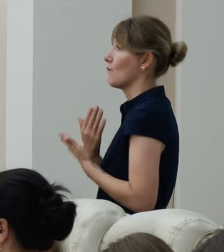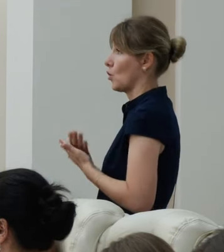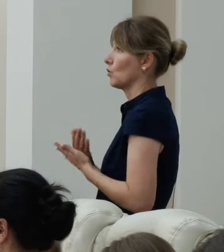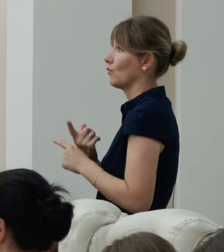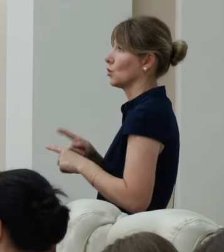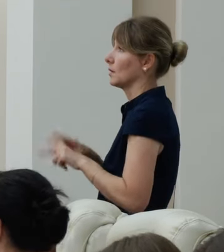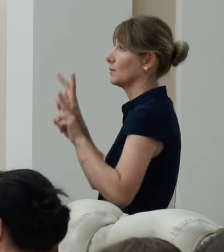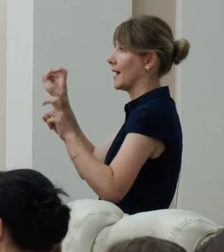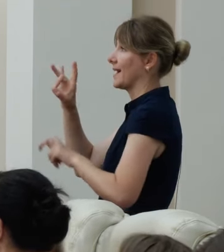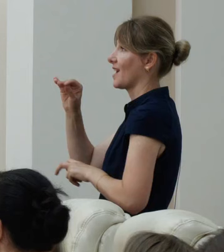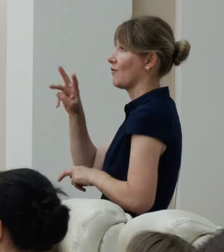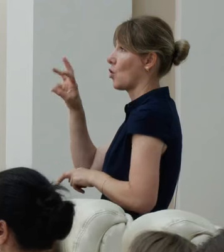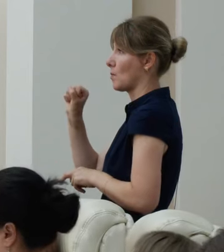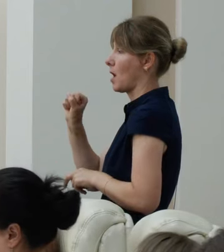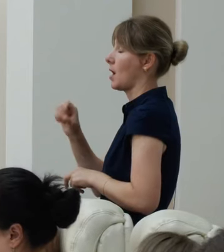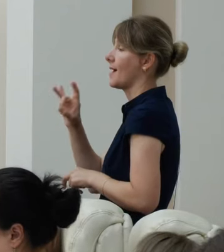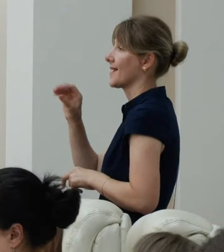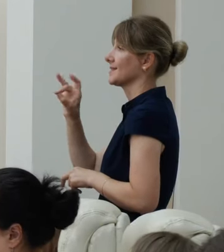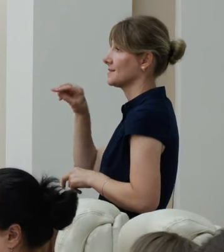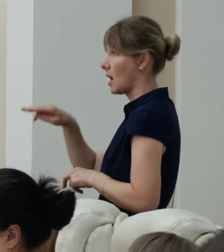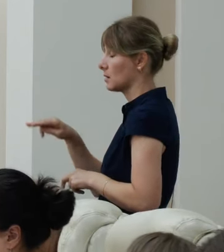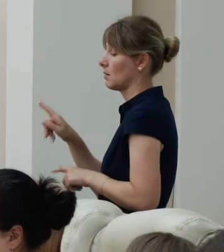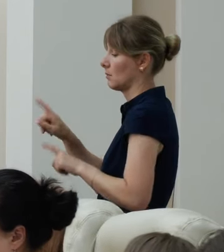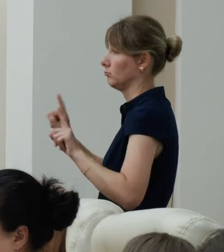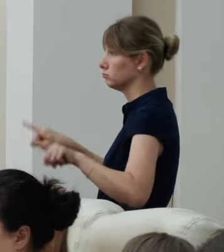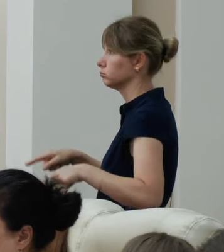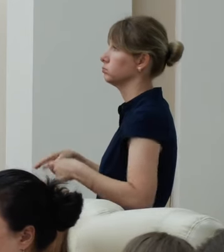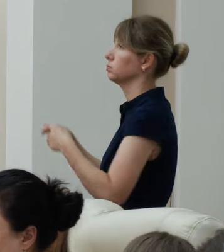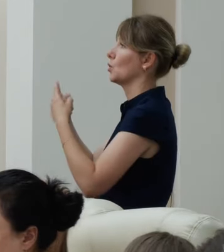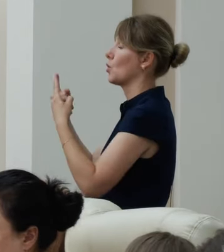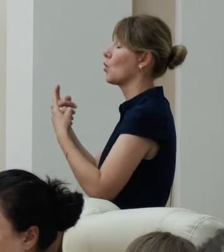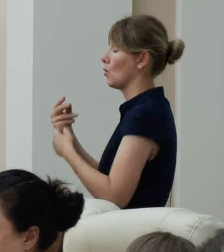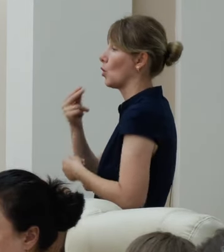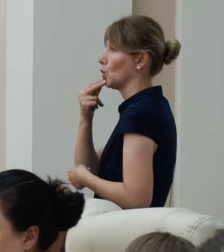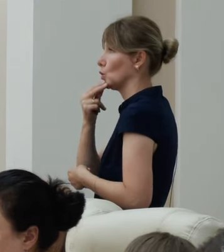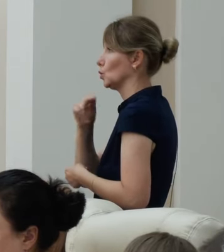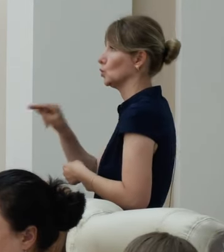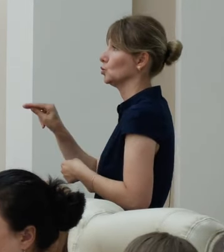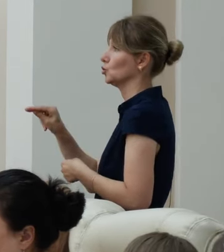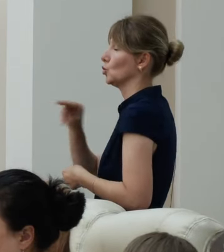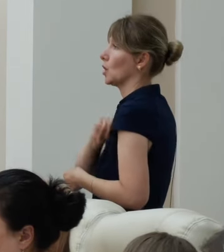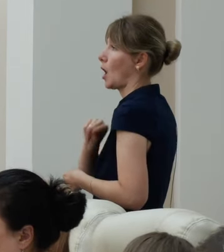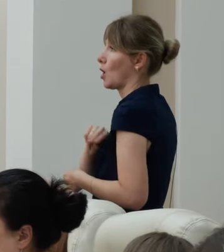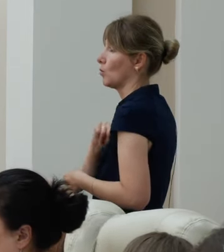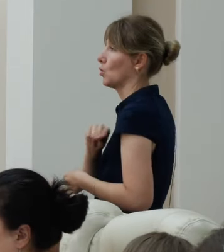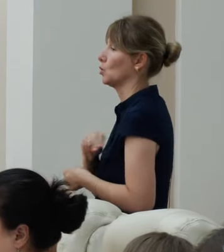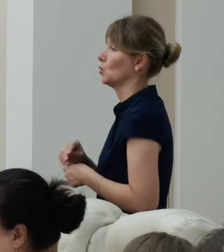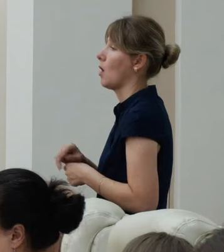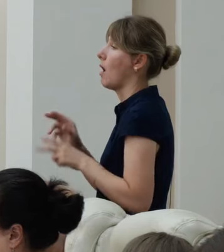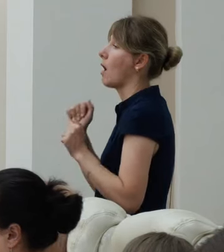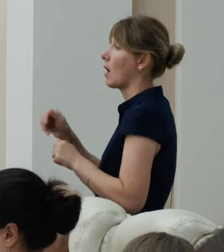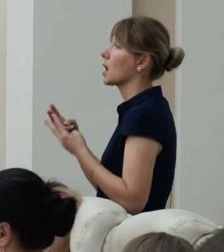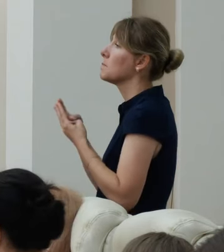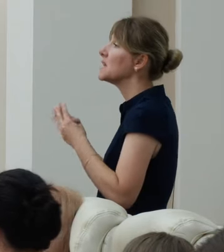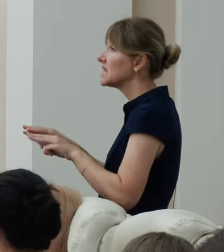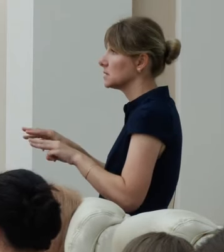a demarat, învățarea a căpătat un avânt deosebit. Și, așa cum spunea domnul ministru,